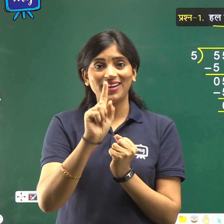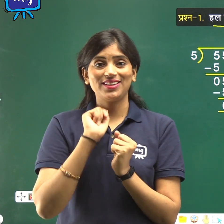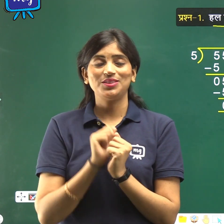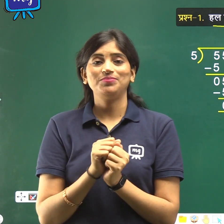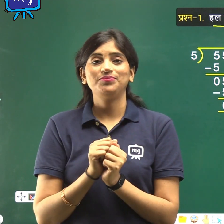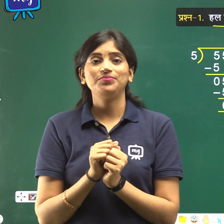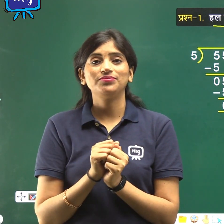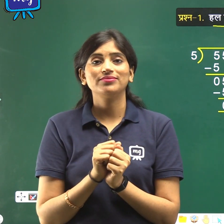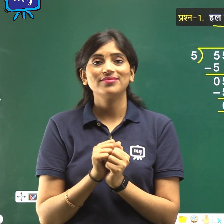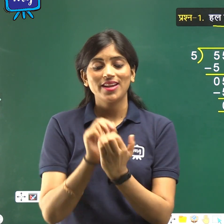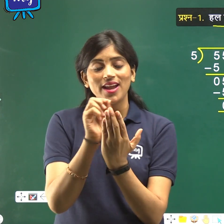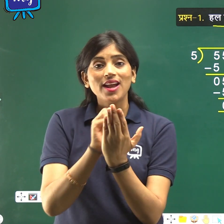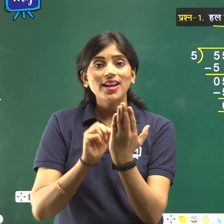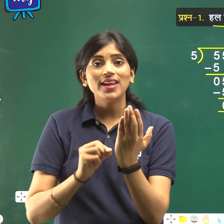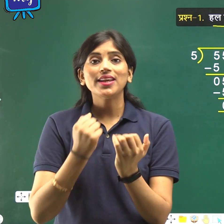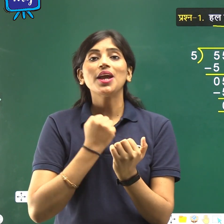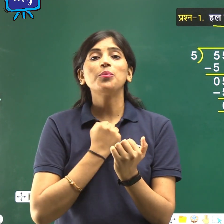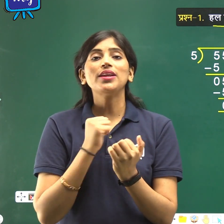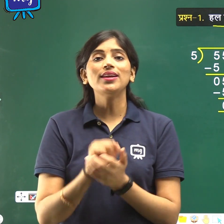1। लिखे हमने